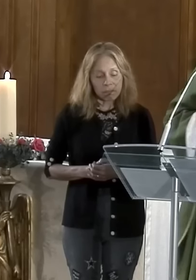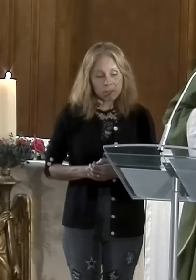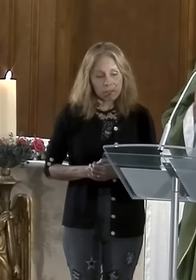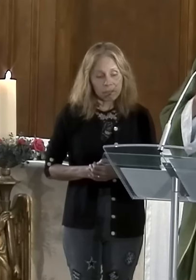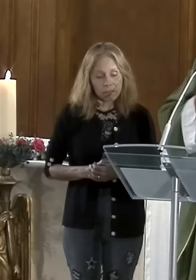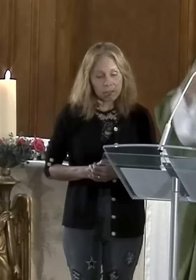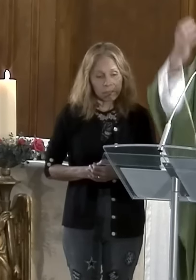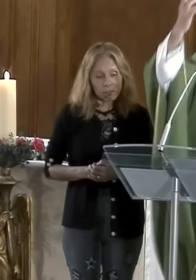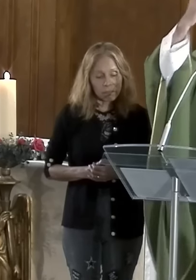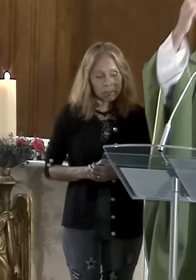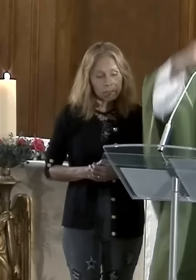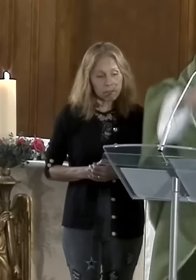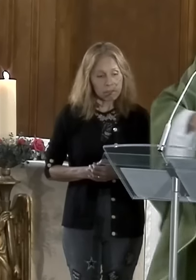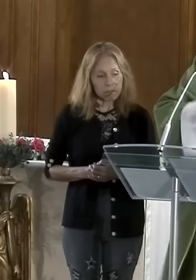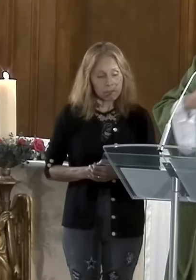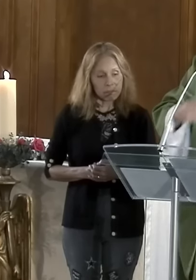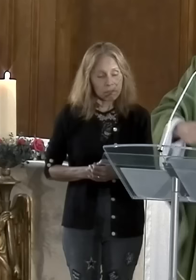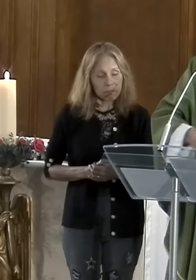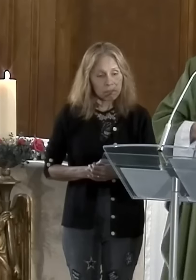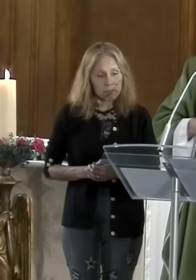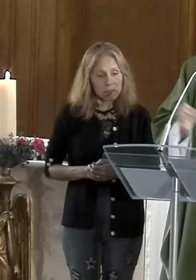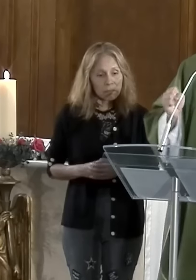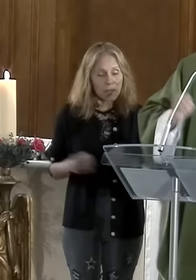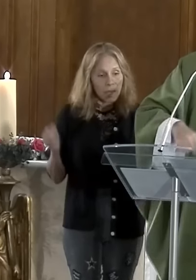contigo vive y reina por los siglos de los siglos.